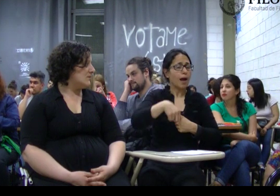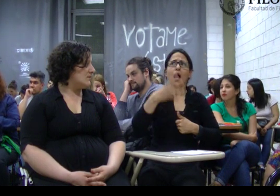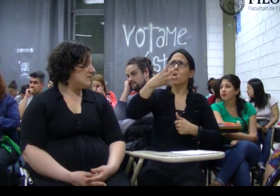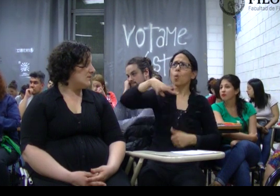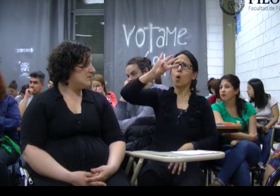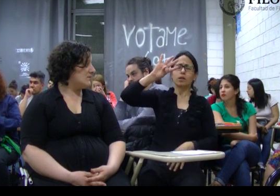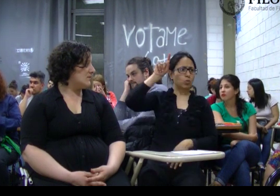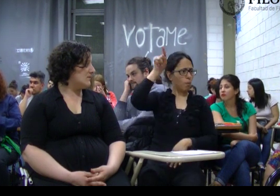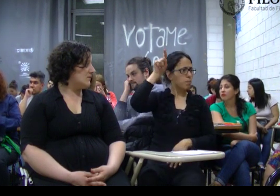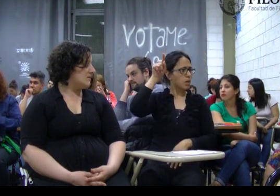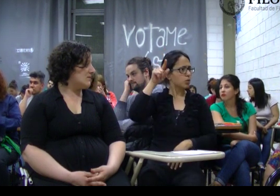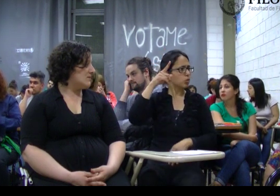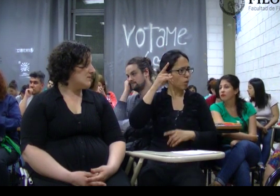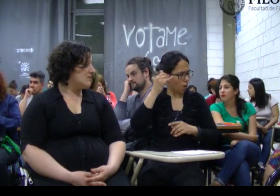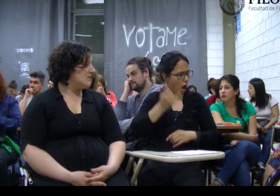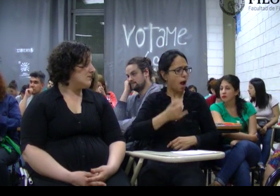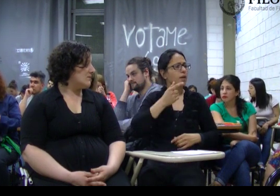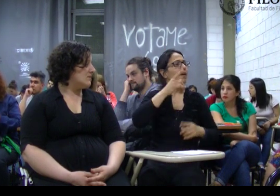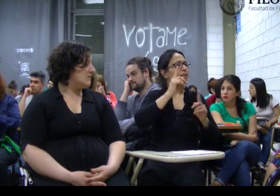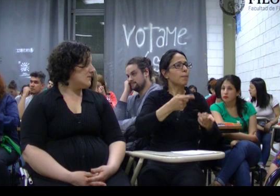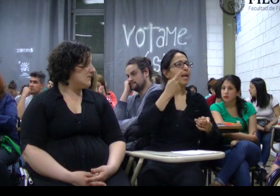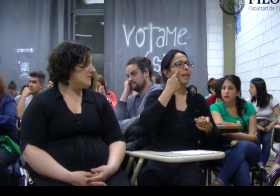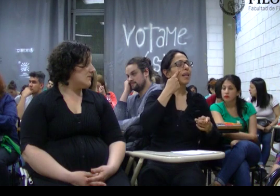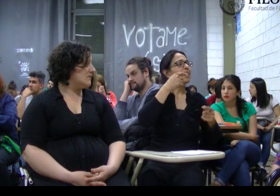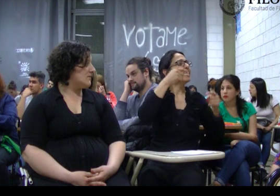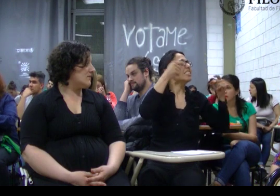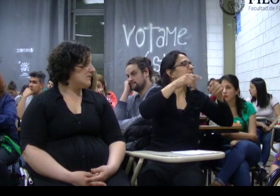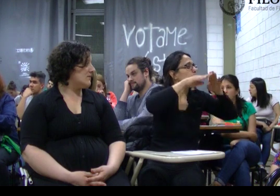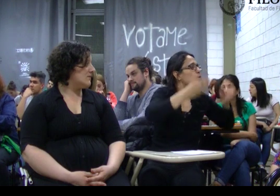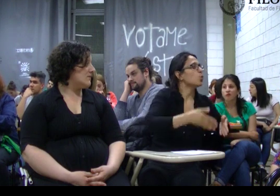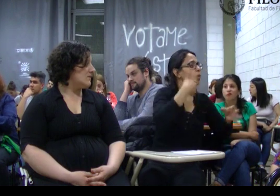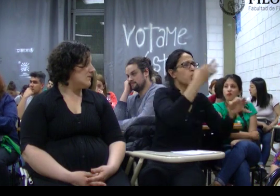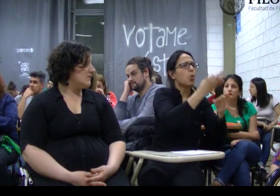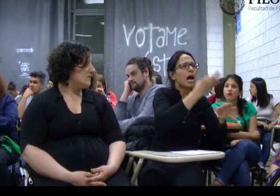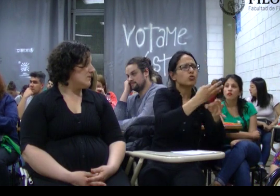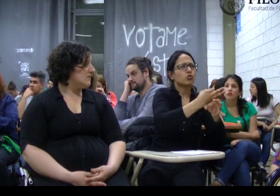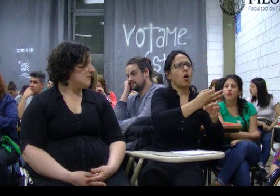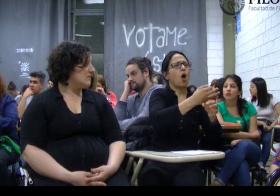biblioteca. Están los institutos de educación, de diferentes materias, de diferentes carreras.